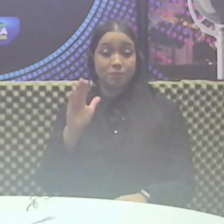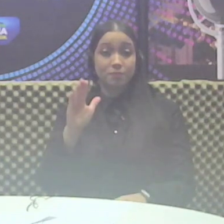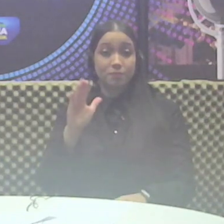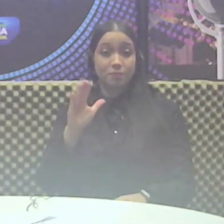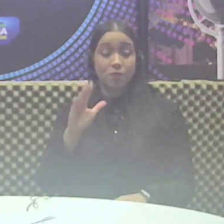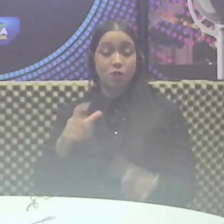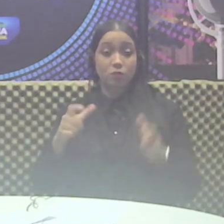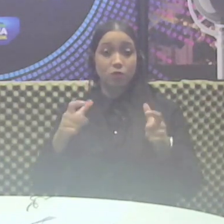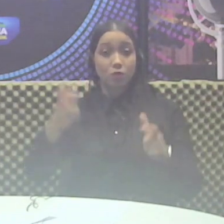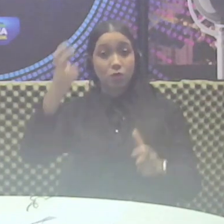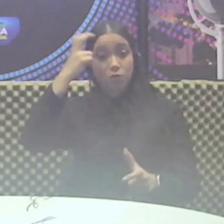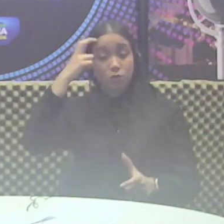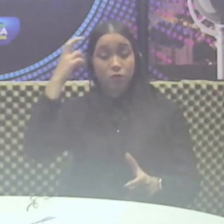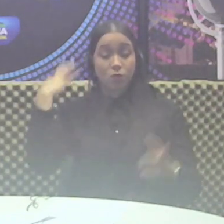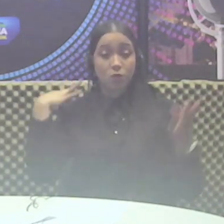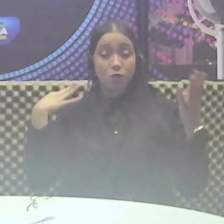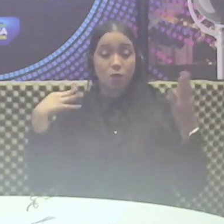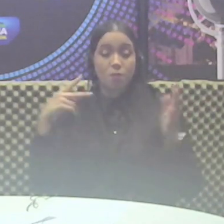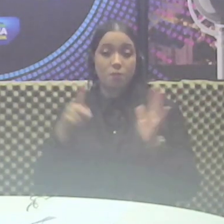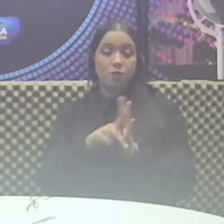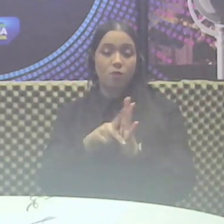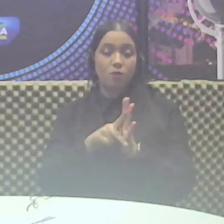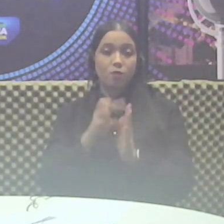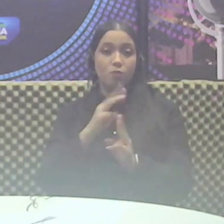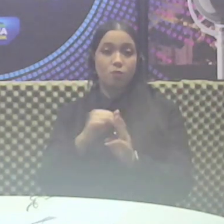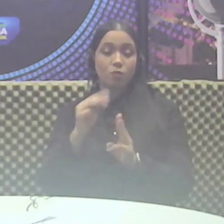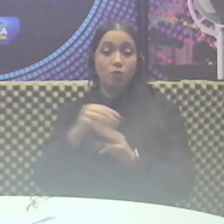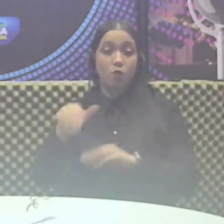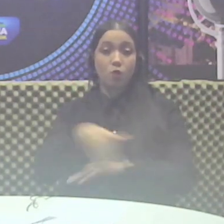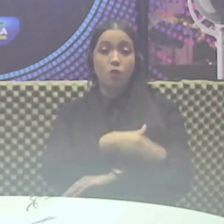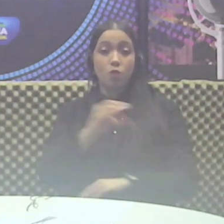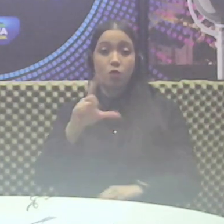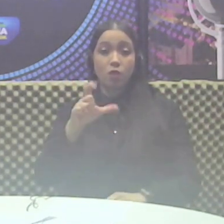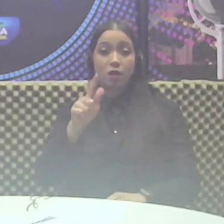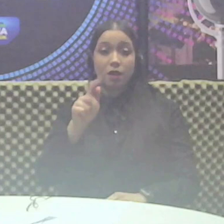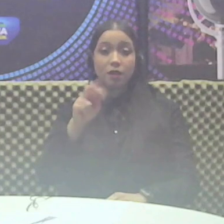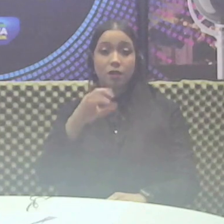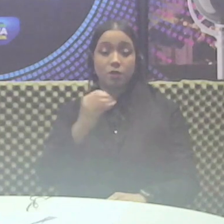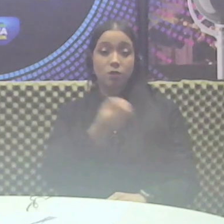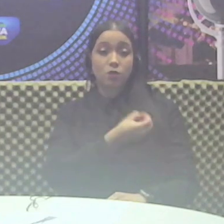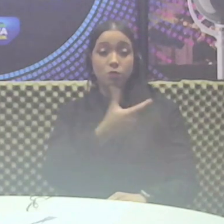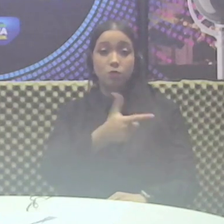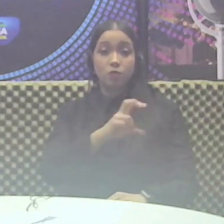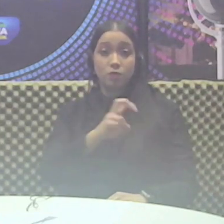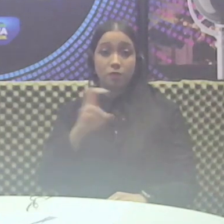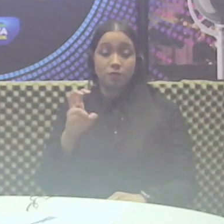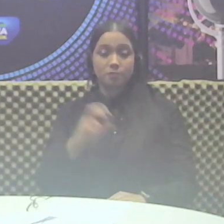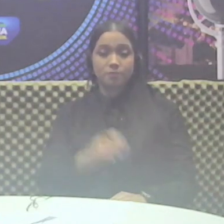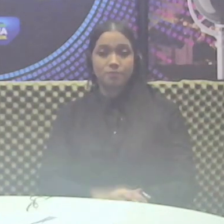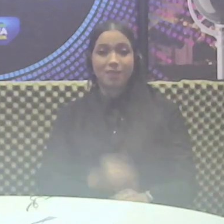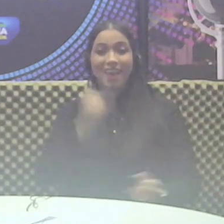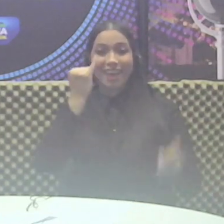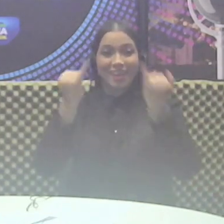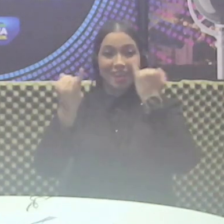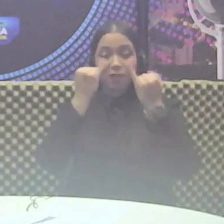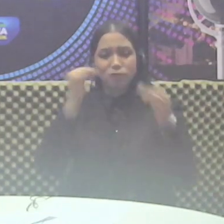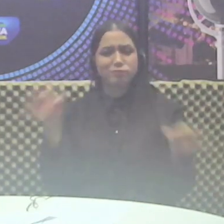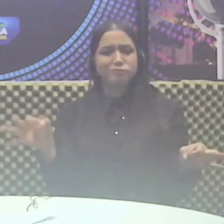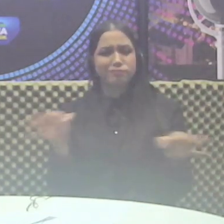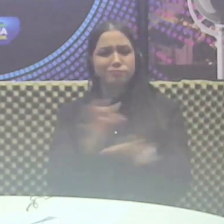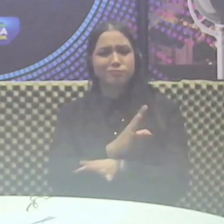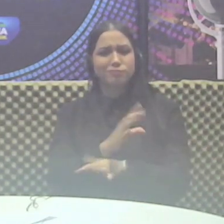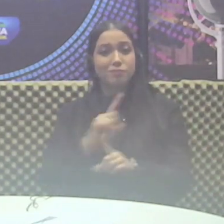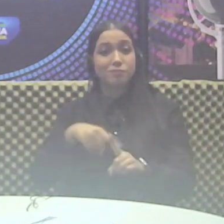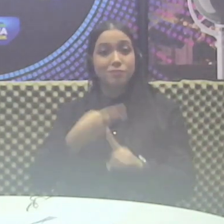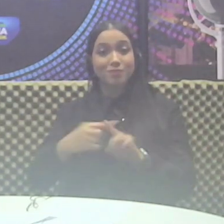Espaço Cultural do Mercado Municipal, à Rua Olegário Maciel, 255. As informações completas, assim